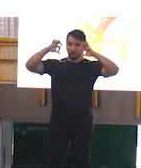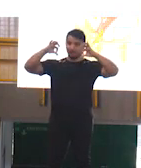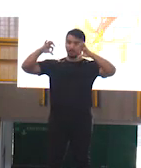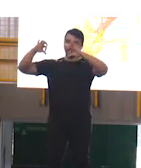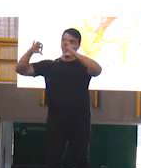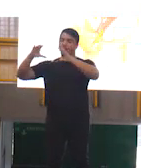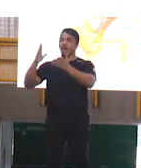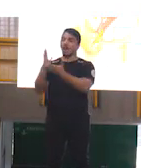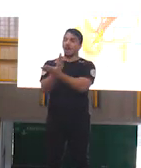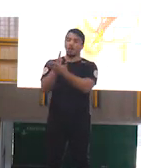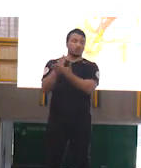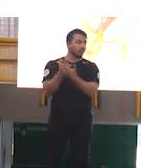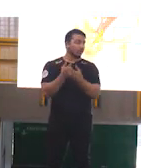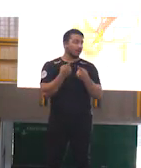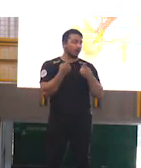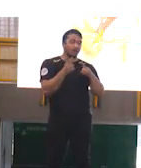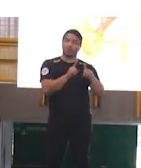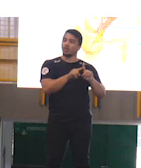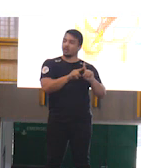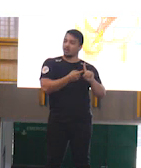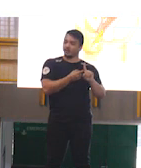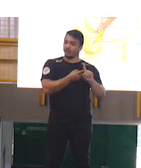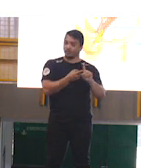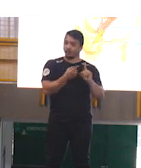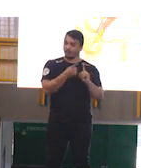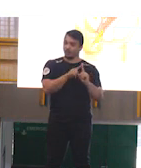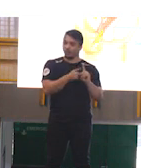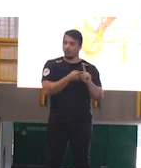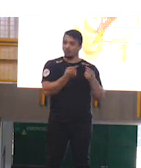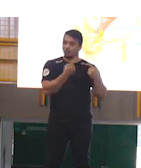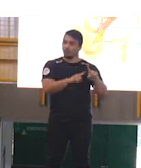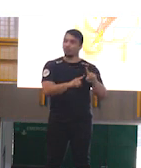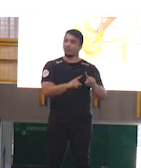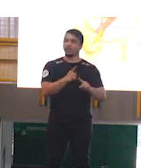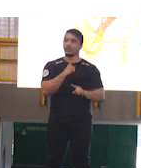alguns métodos contraceptivos, né, femininos.